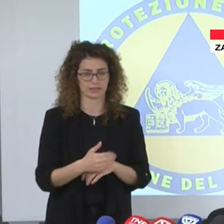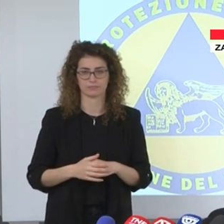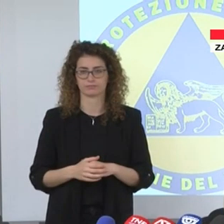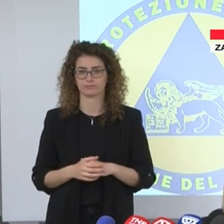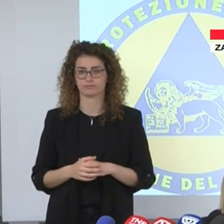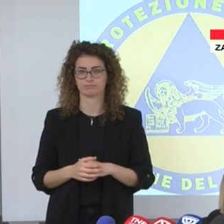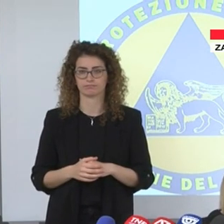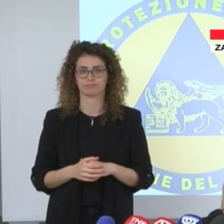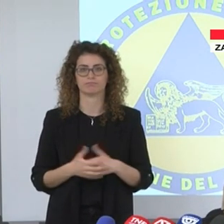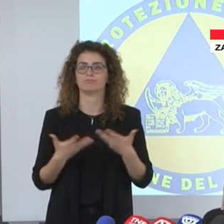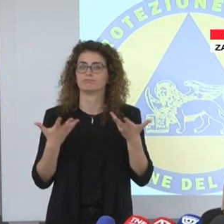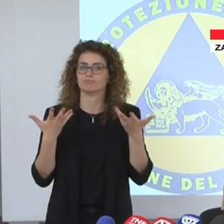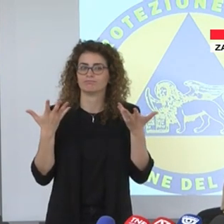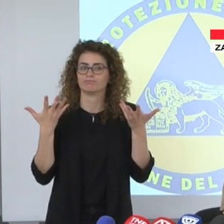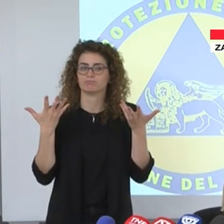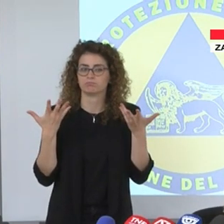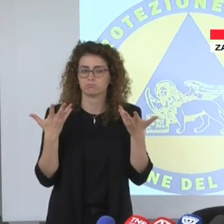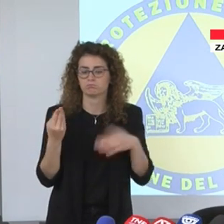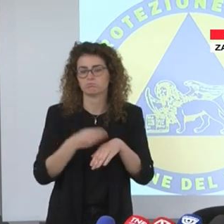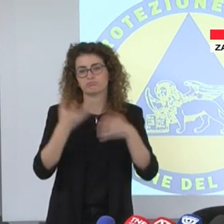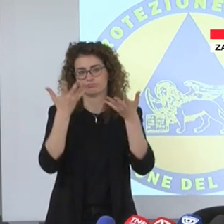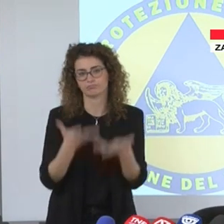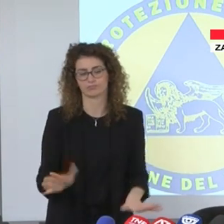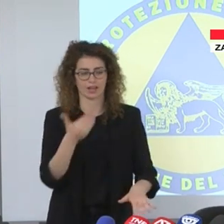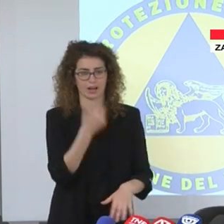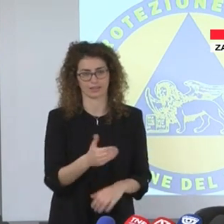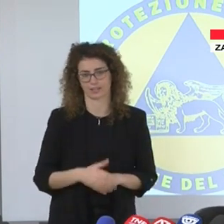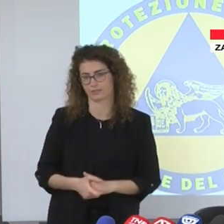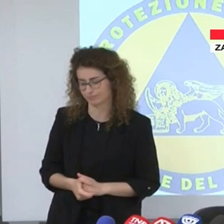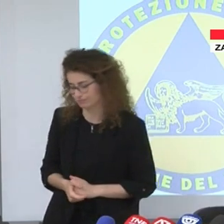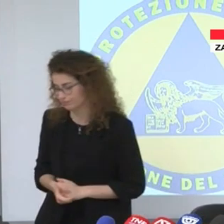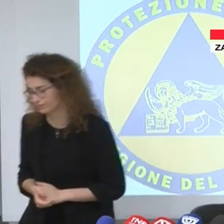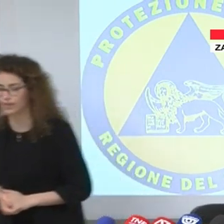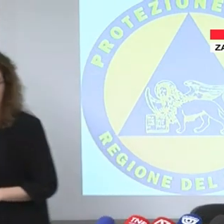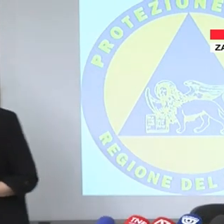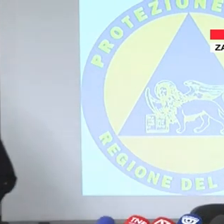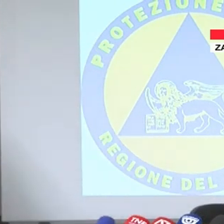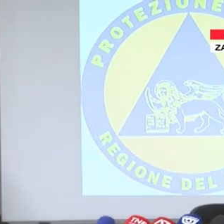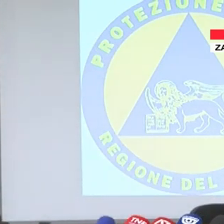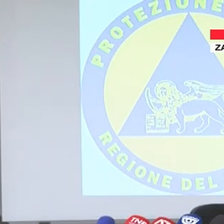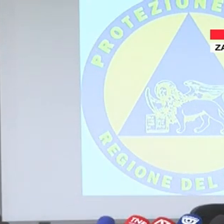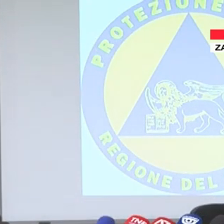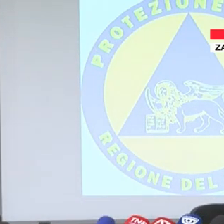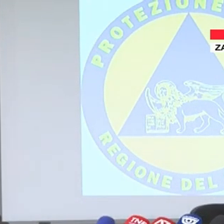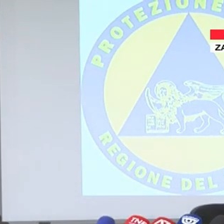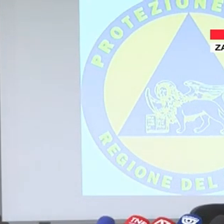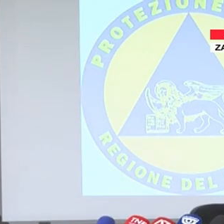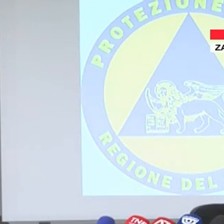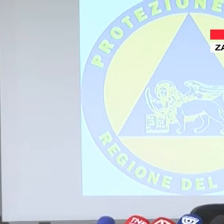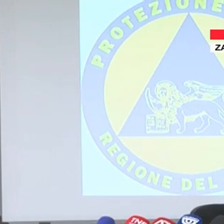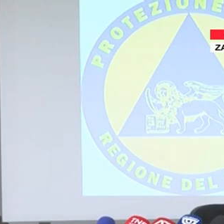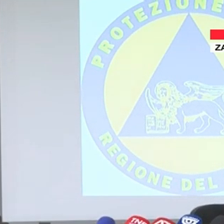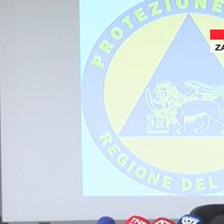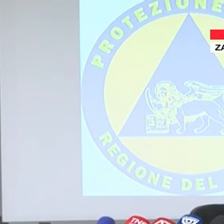Sono queste. E con questo abbiamo concluso, grazie. Grazie.